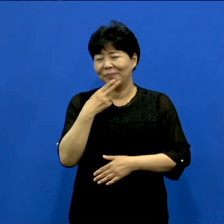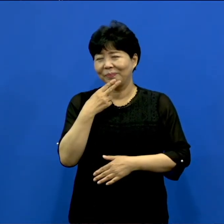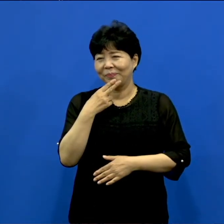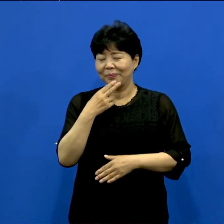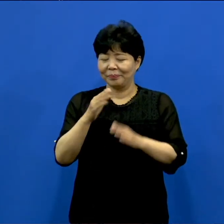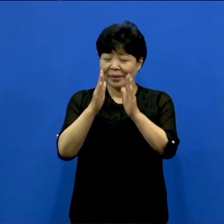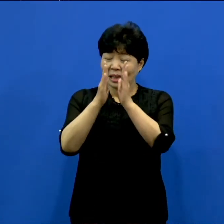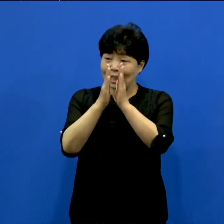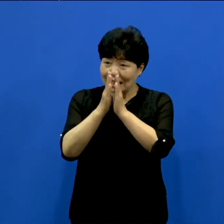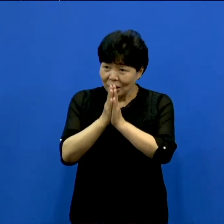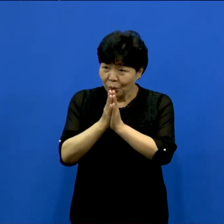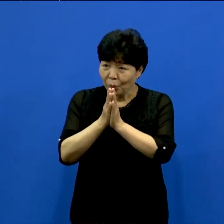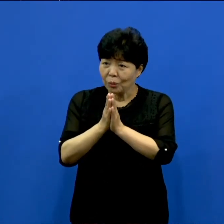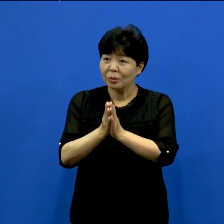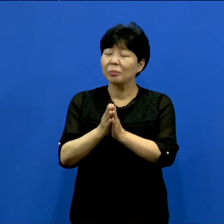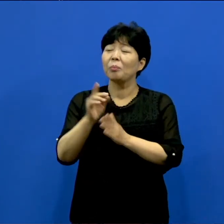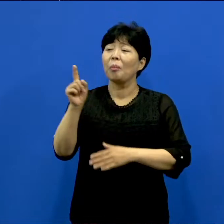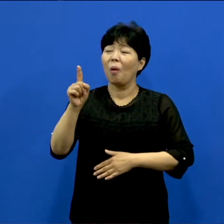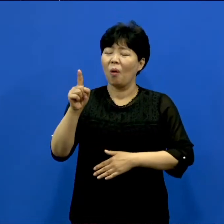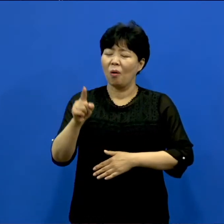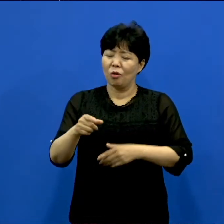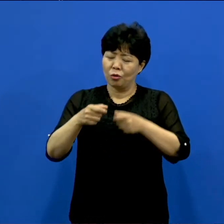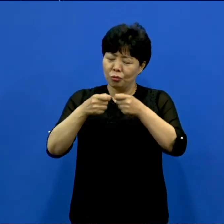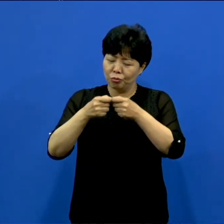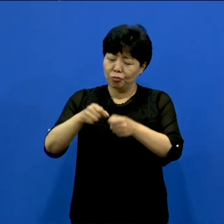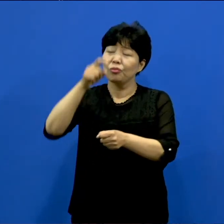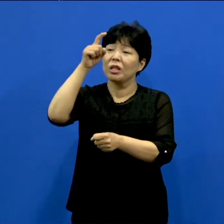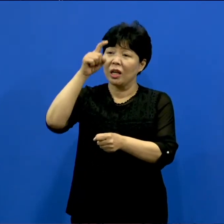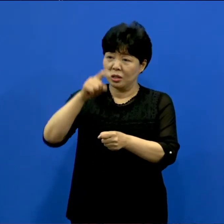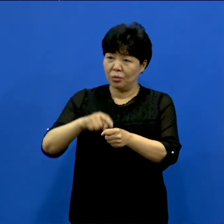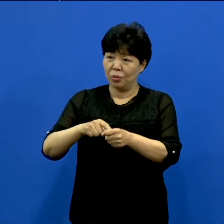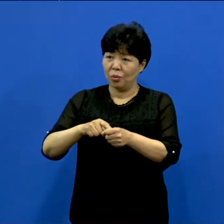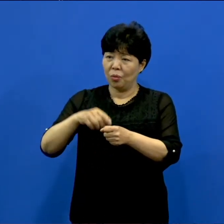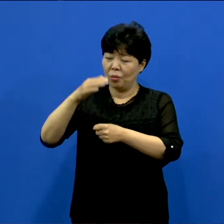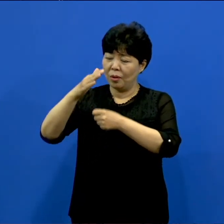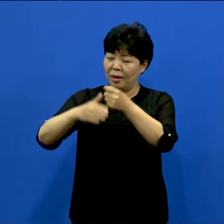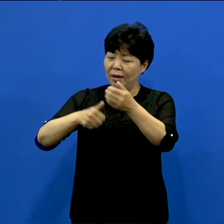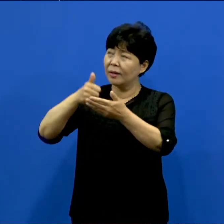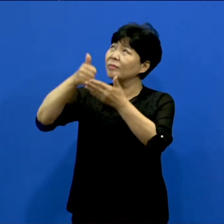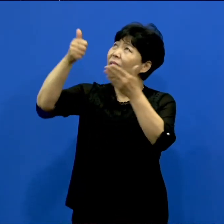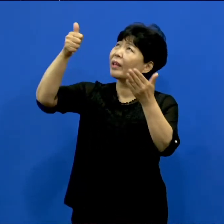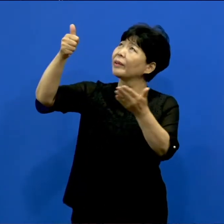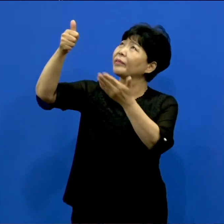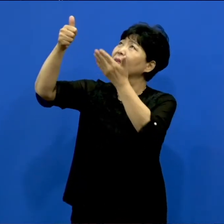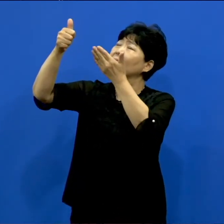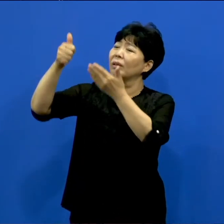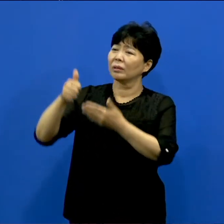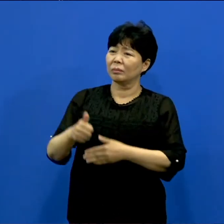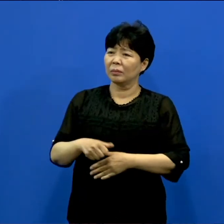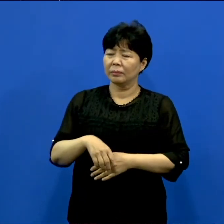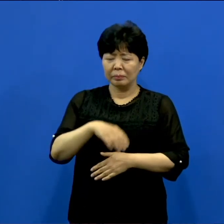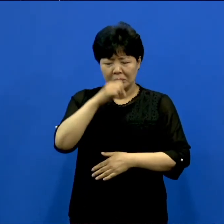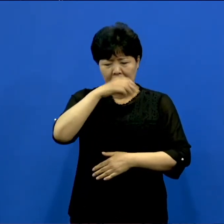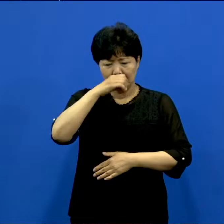기도는 구체적으로 시간을 가지고 하나님 앞에 나아가야 되는 거지 그냥 무슨 책을 읽는다고 되나요,